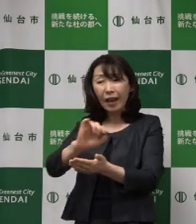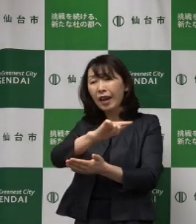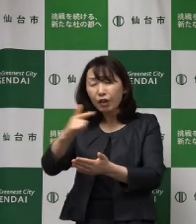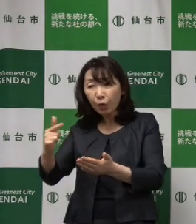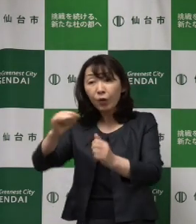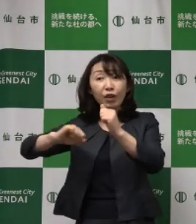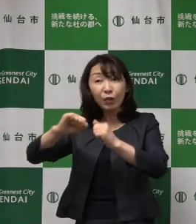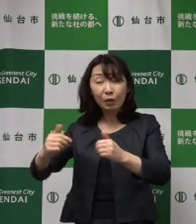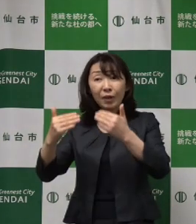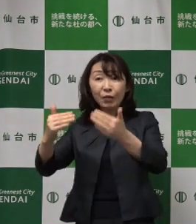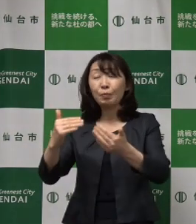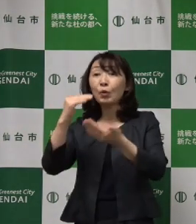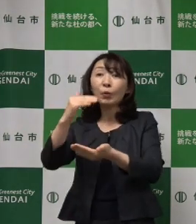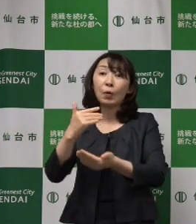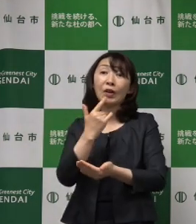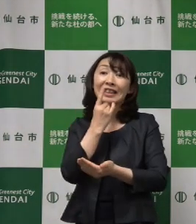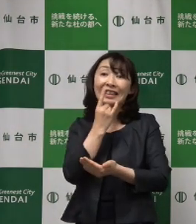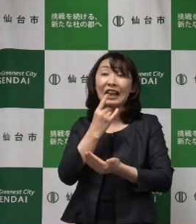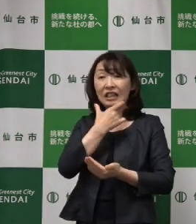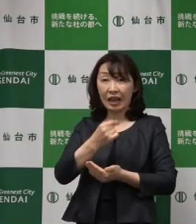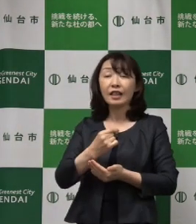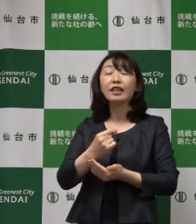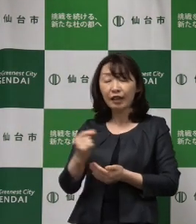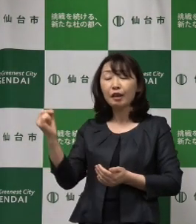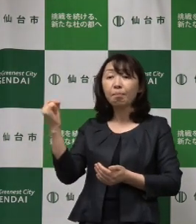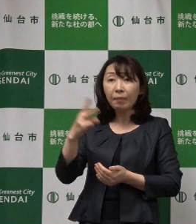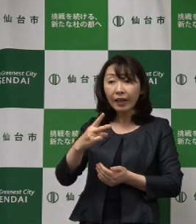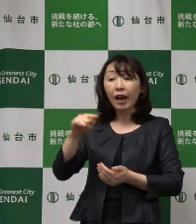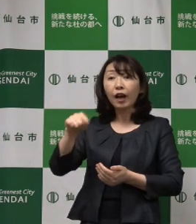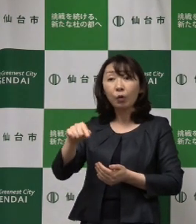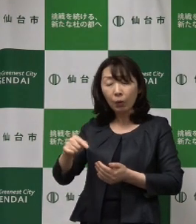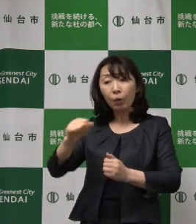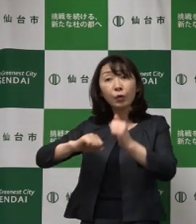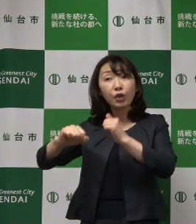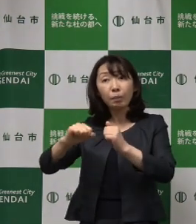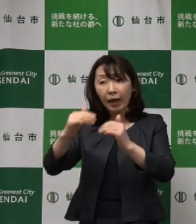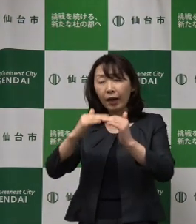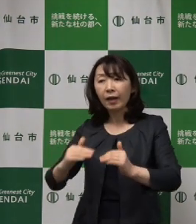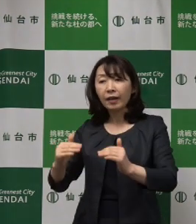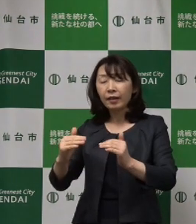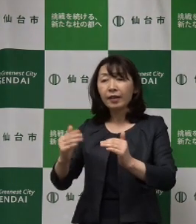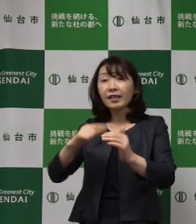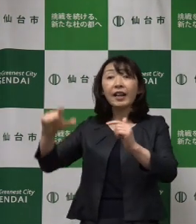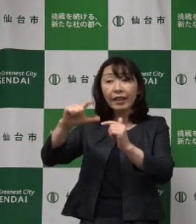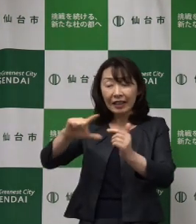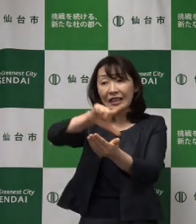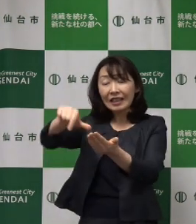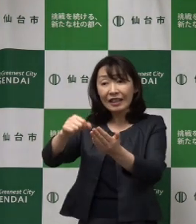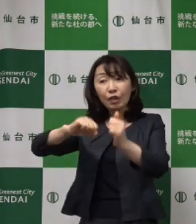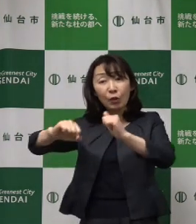待いたしますとともに、地域づくりパートナープロジェクトを通じてこれらの取り組みがさらなる波及効果をもたら